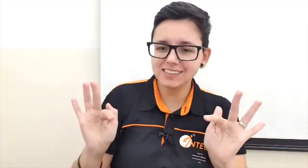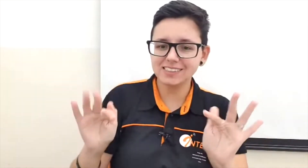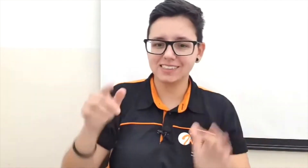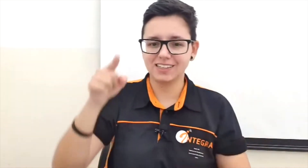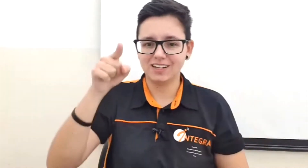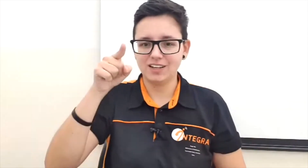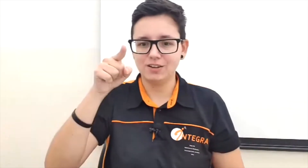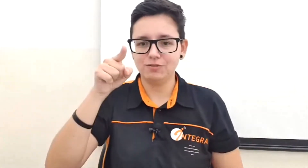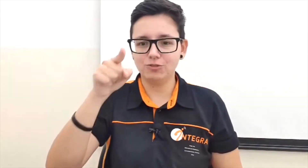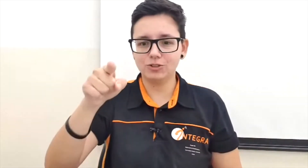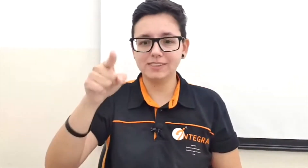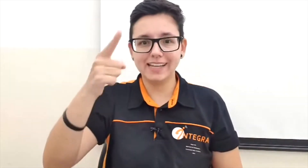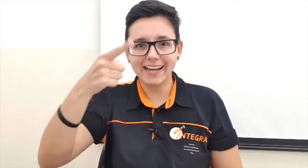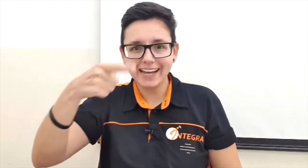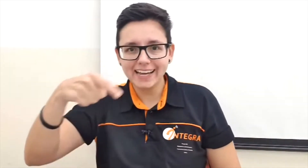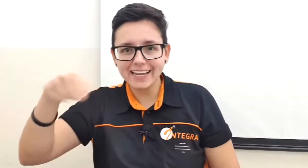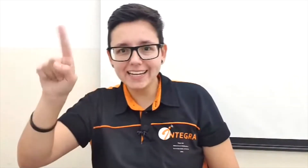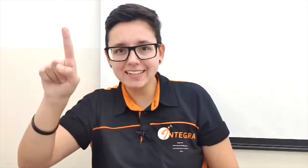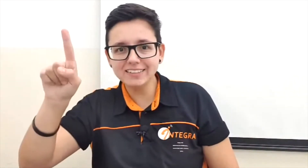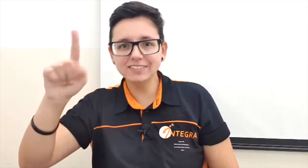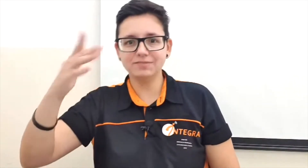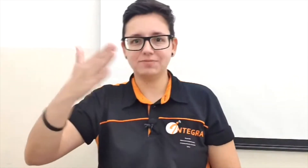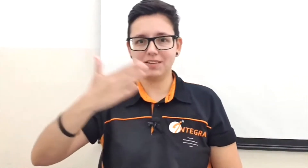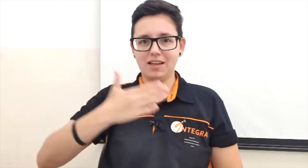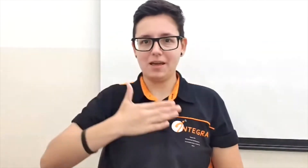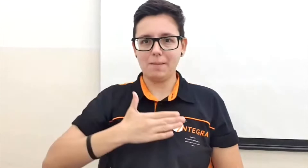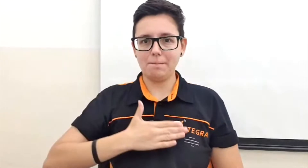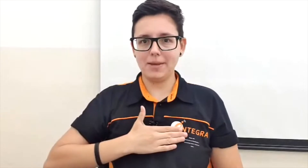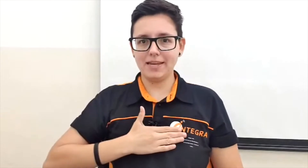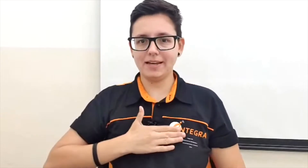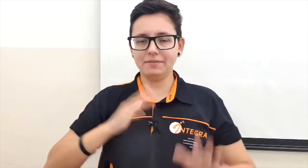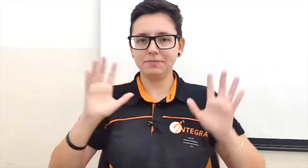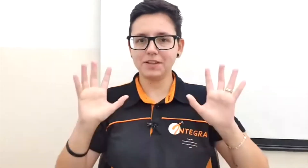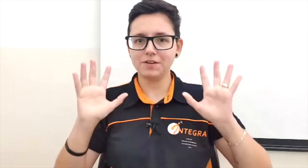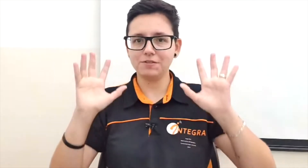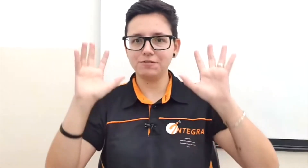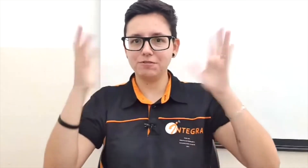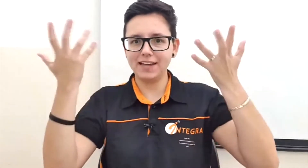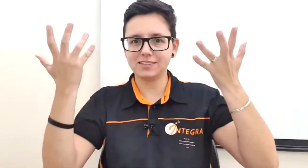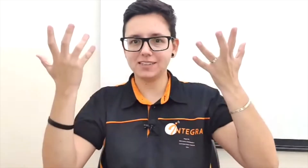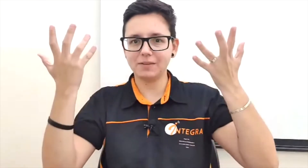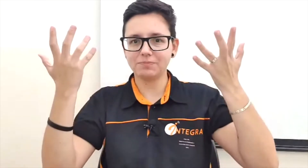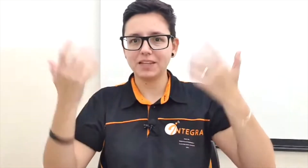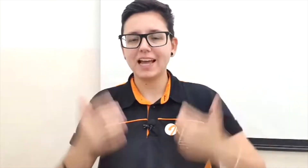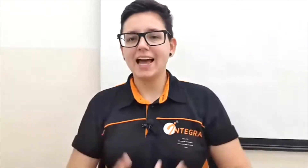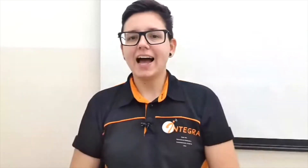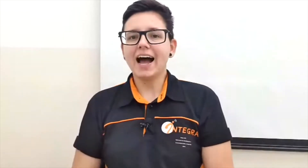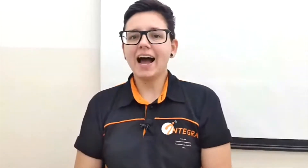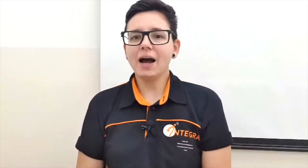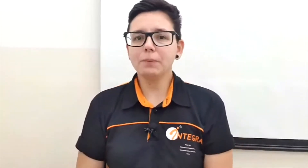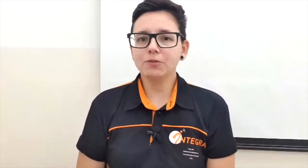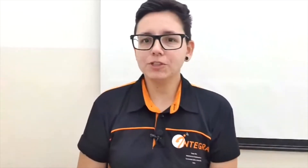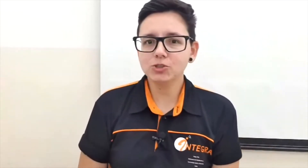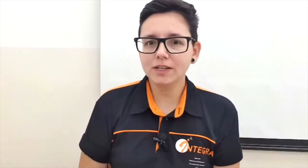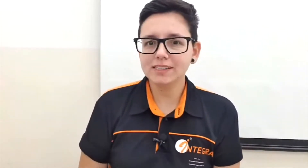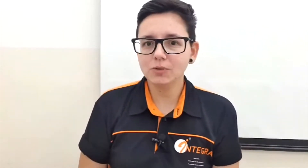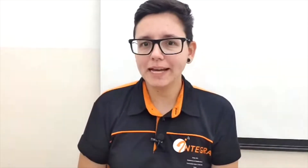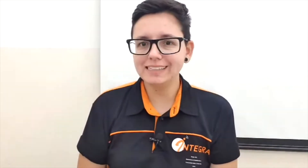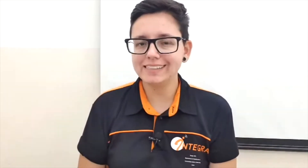feliz, você ir, minha festa. Ah, professora, então quer dizer